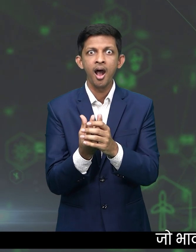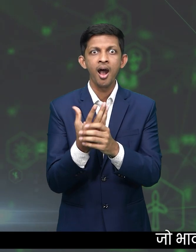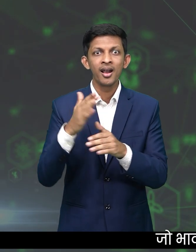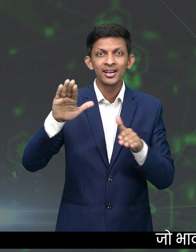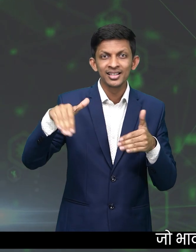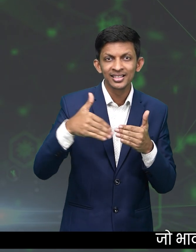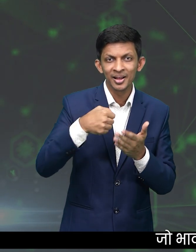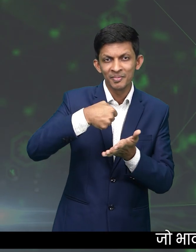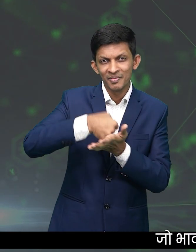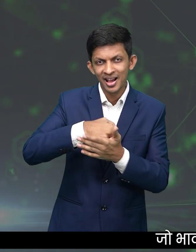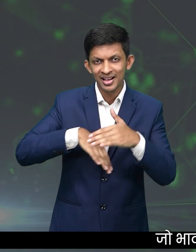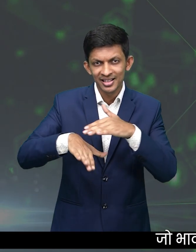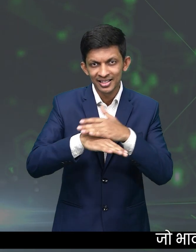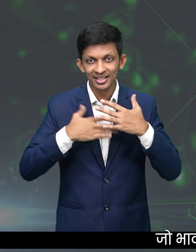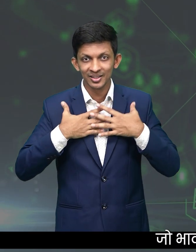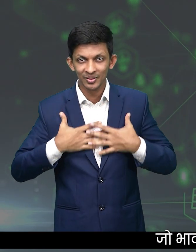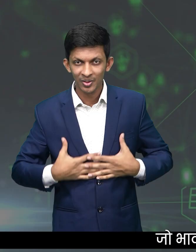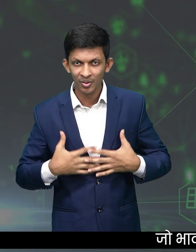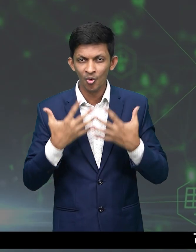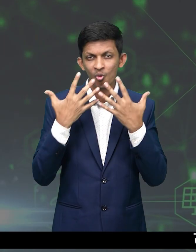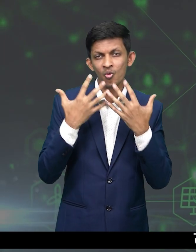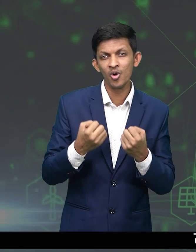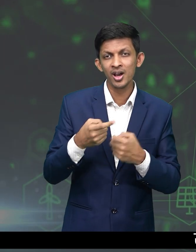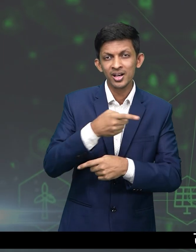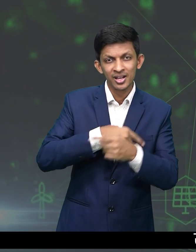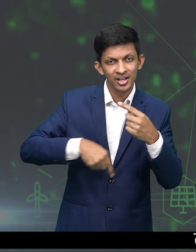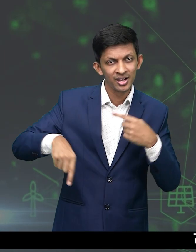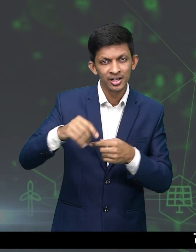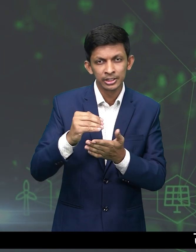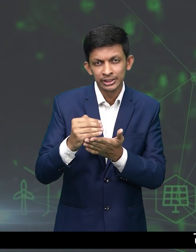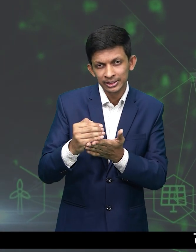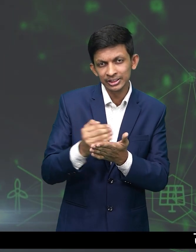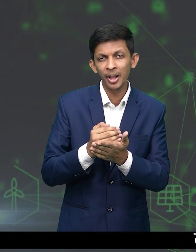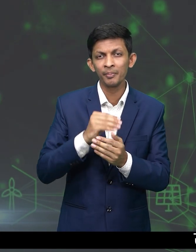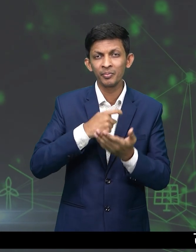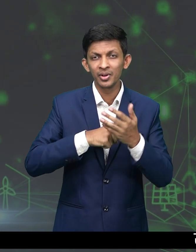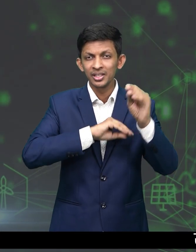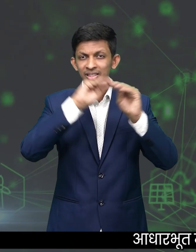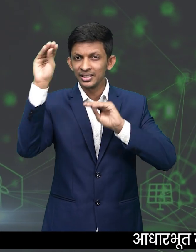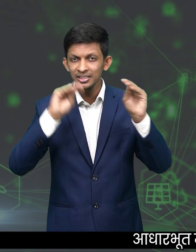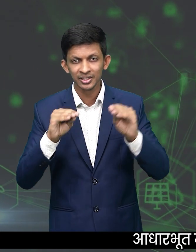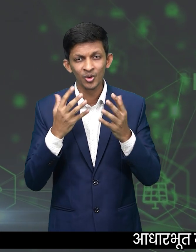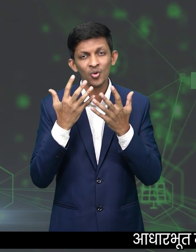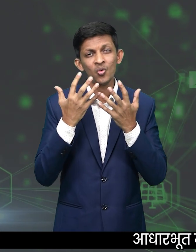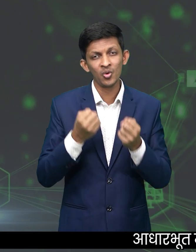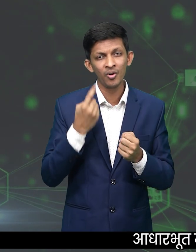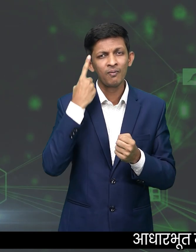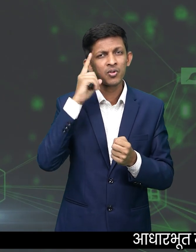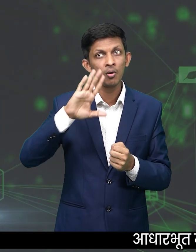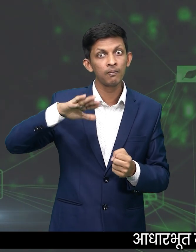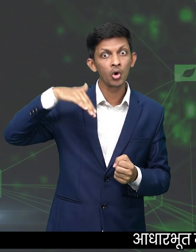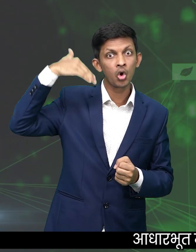भावी पीढ़ियों की आवश्यकताओं के लिए संसाधनों का संरक्षण करते हुए आधारभूत